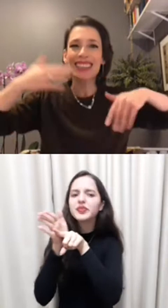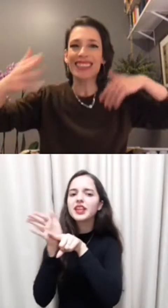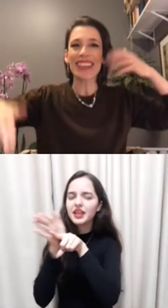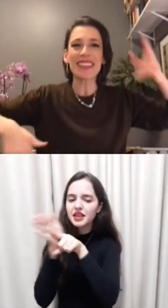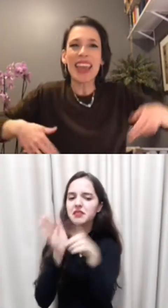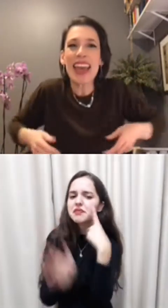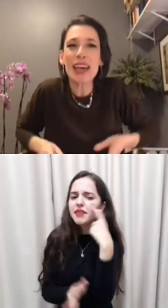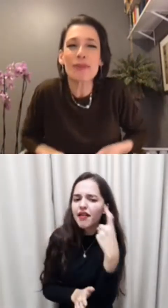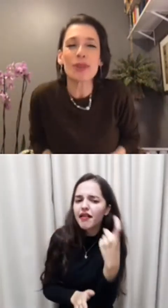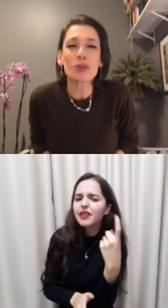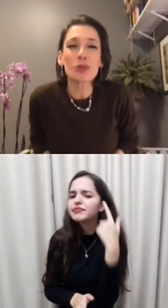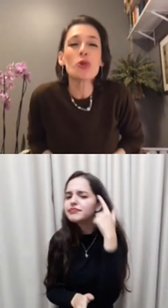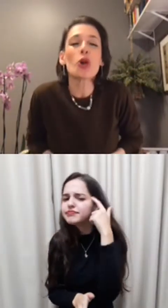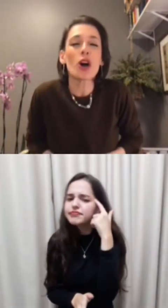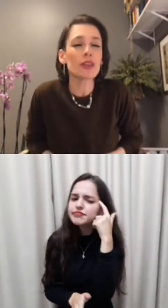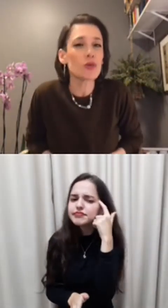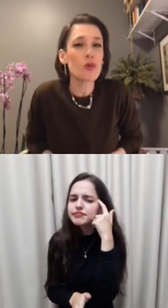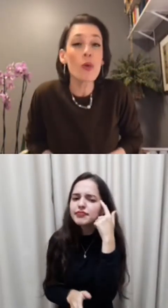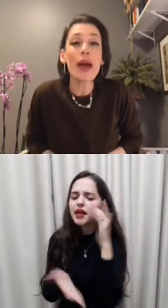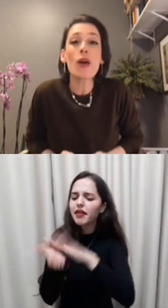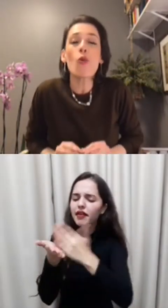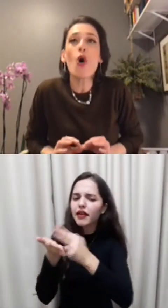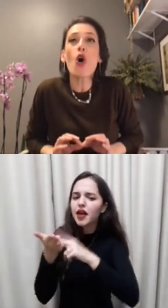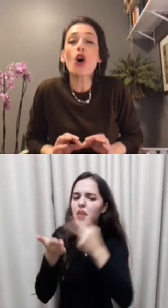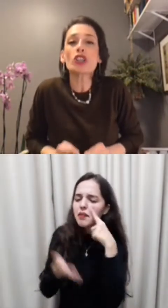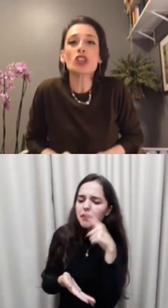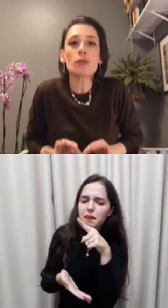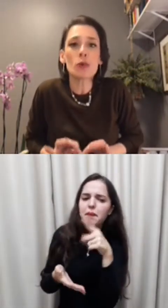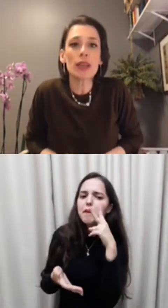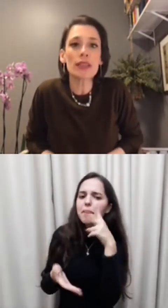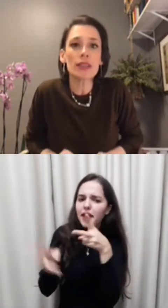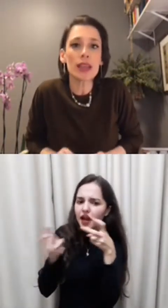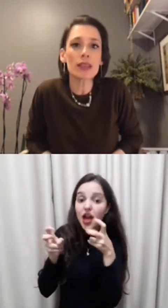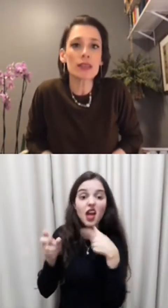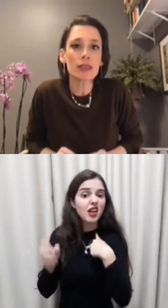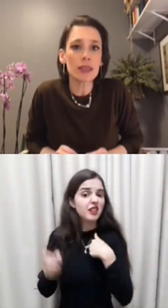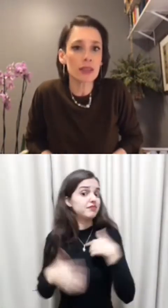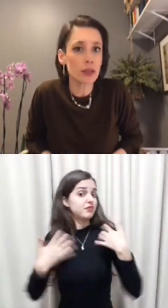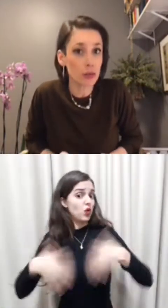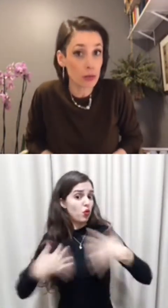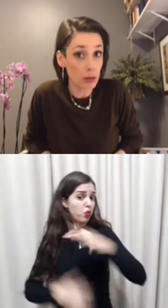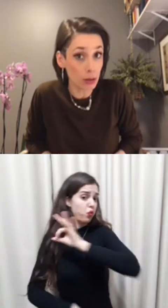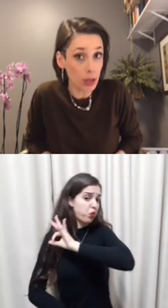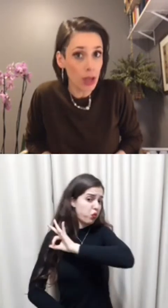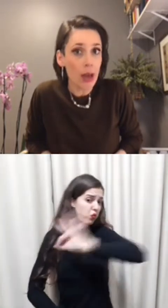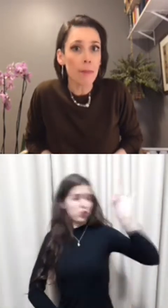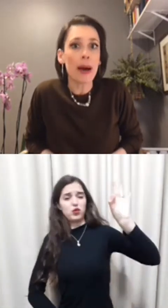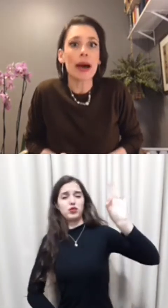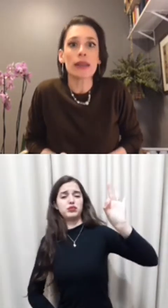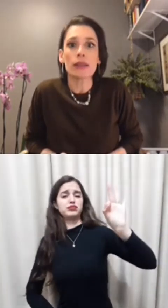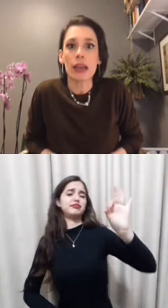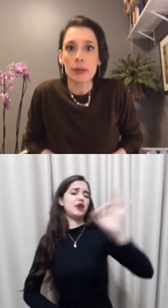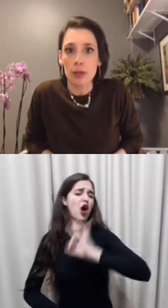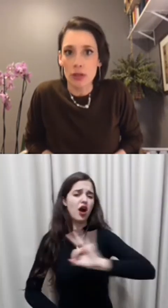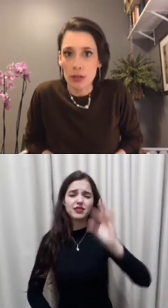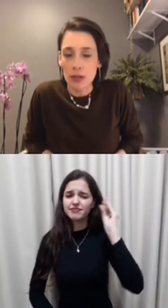interesse em ser intérprete, tudo, coloque no Google. É um ótimo exercício para intérpretes.